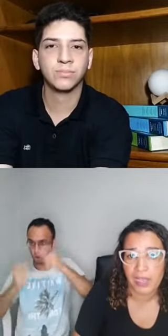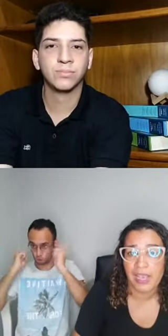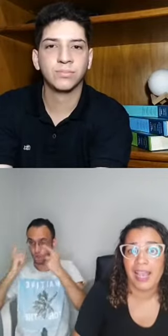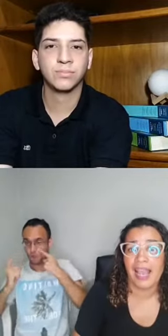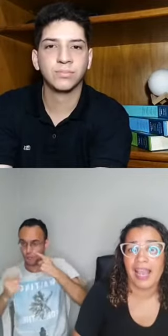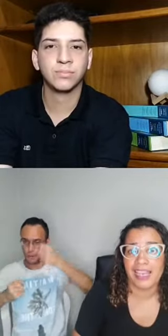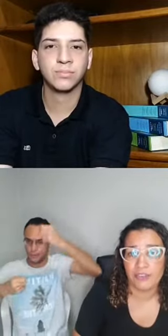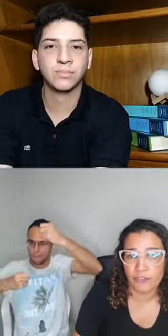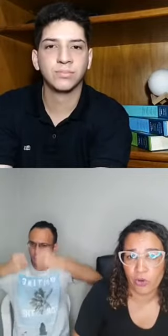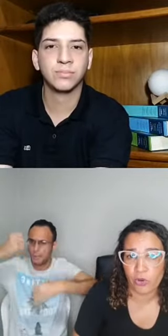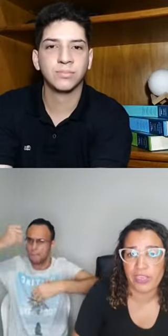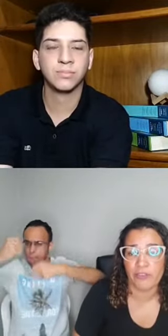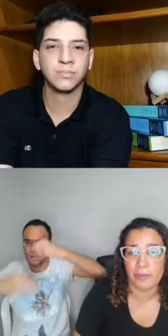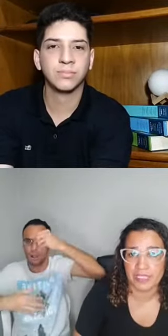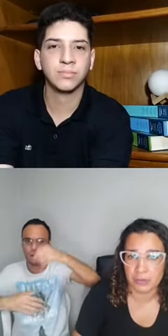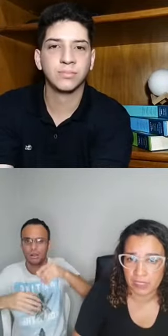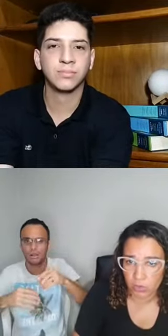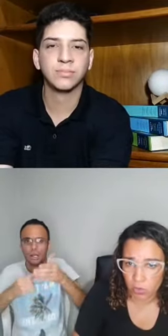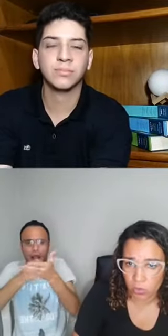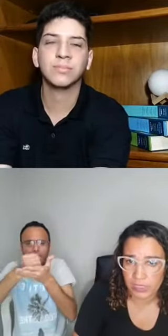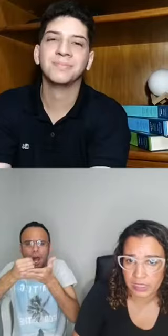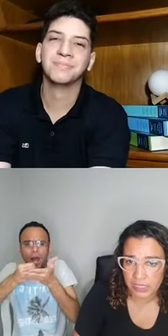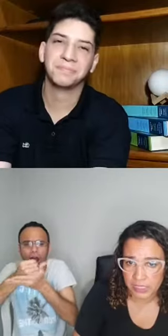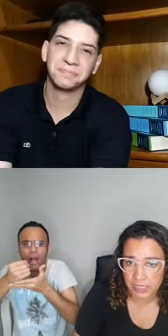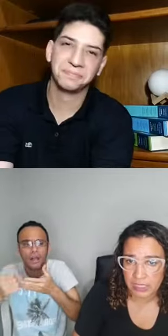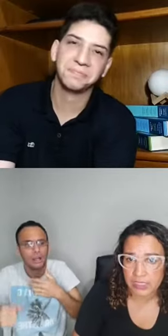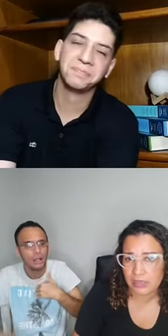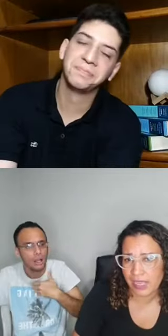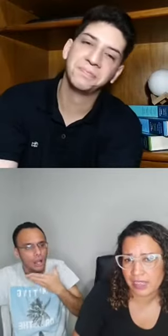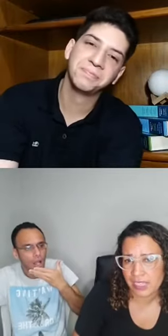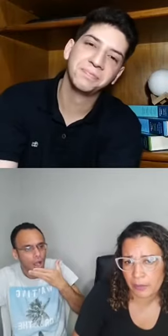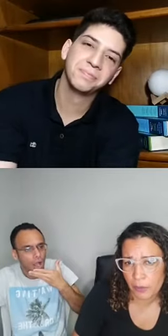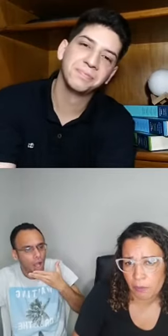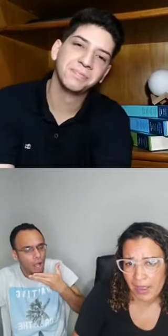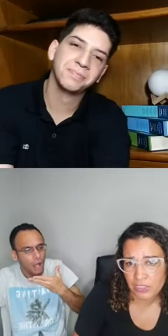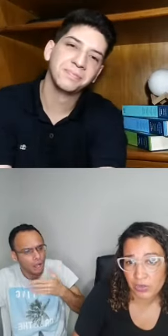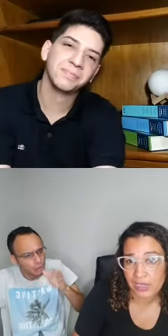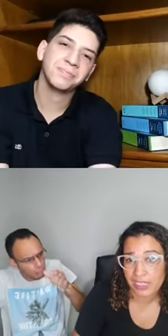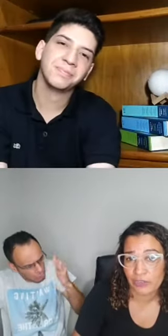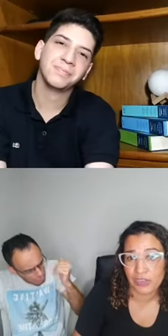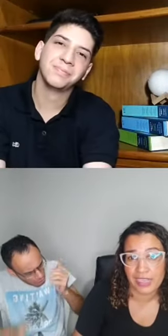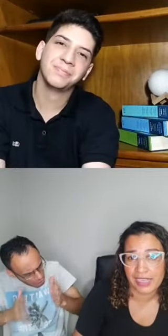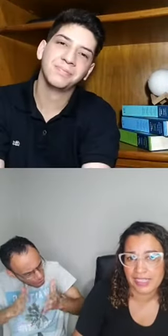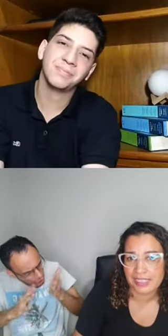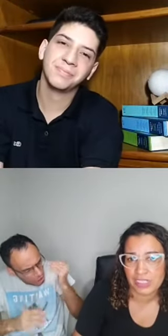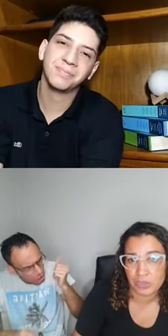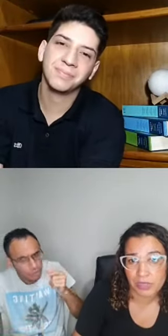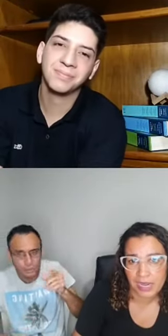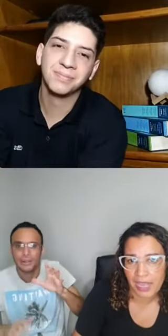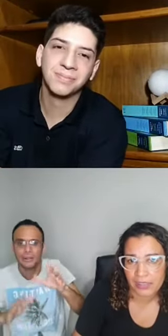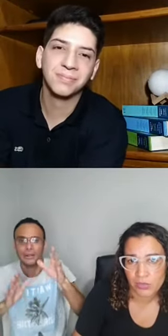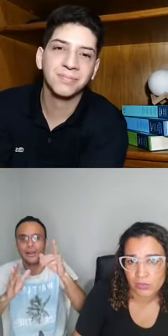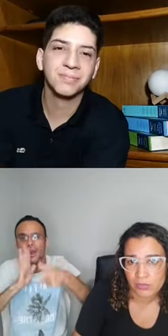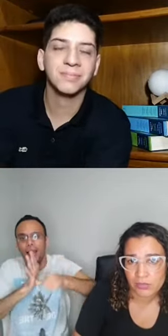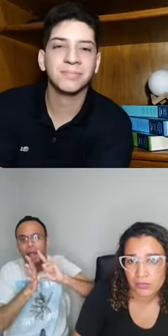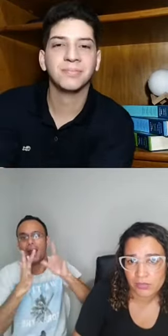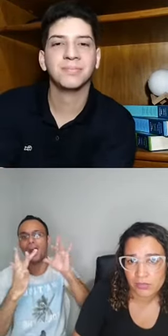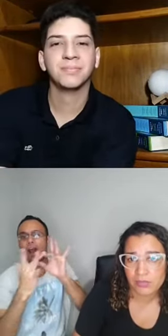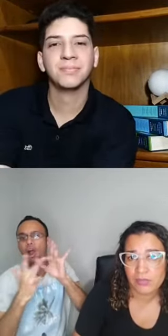desculpa. Ele foi me explicou ali, né? Ele sabia o básico ali, eu fiquei ali assim